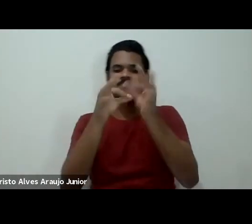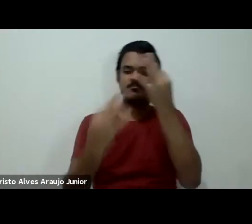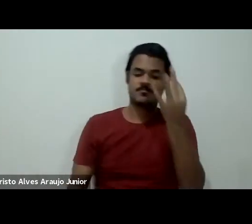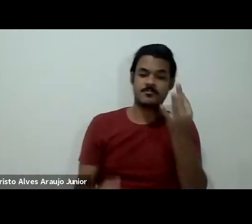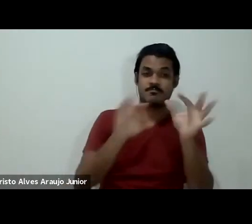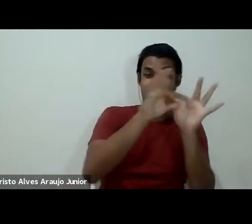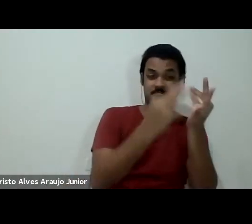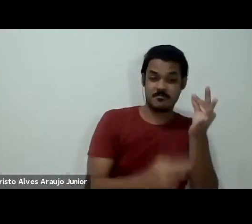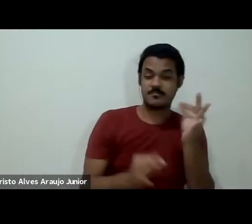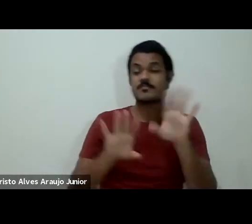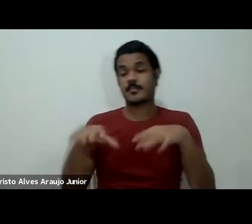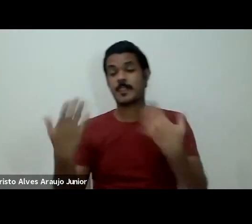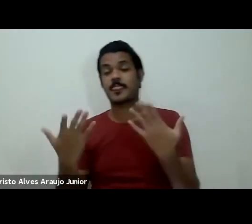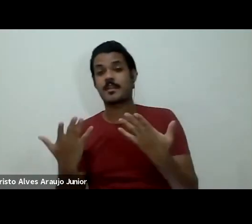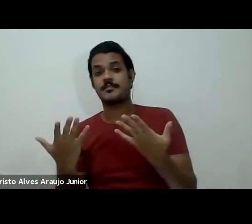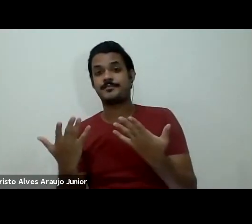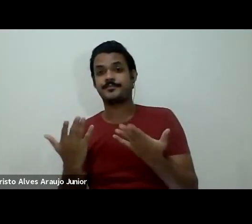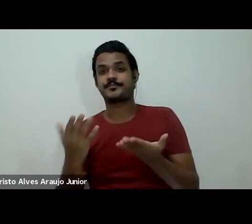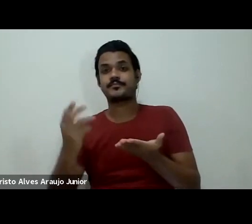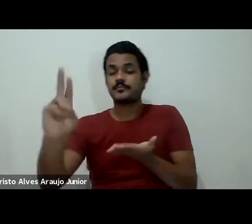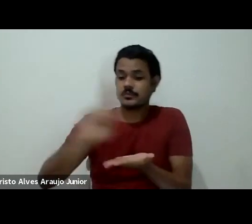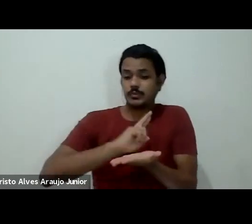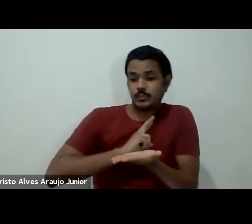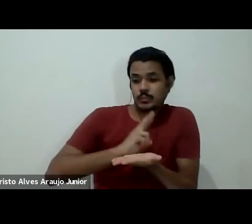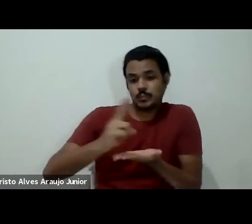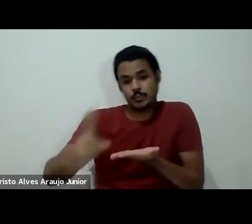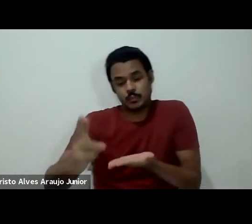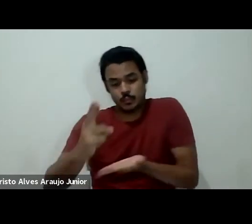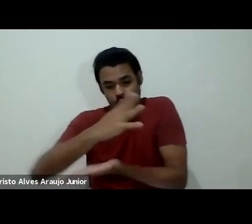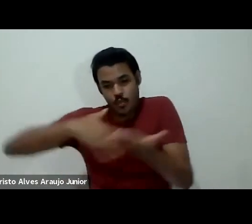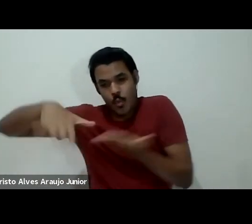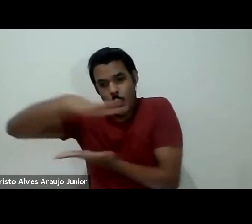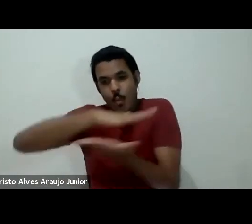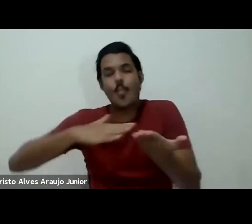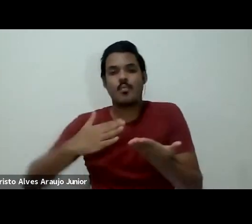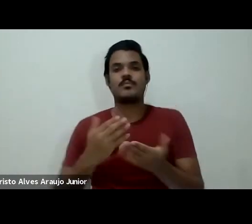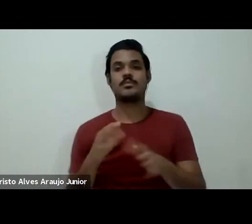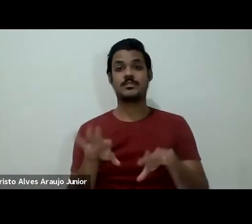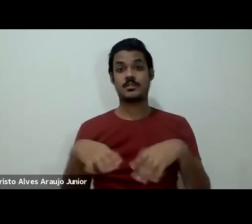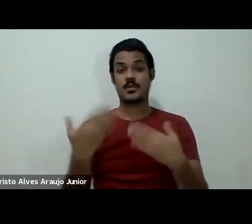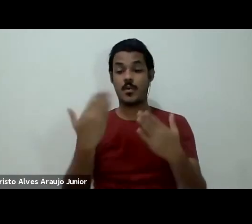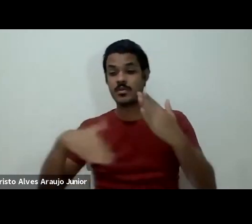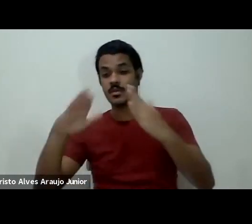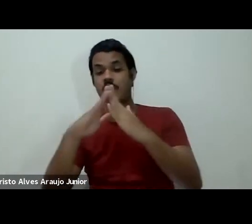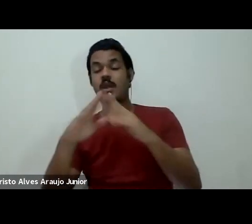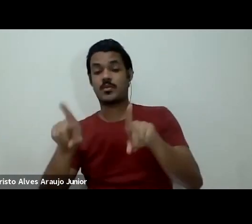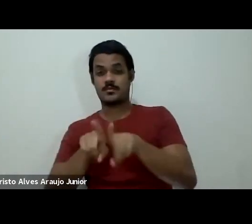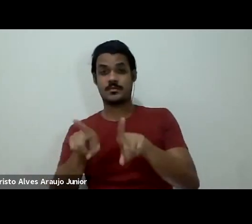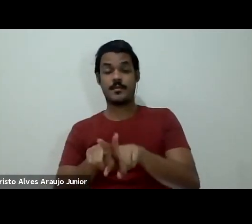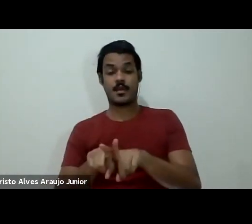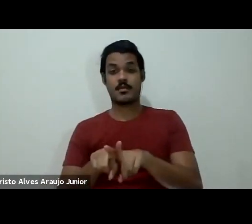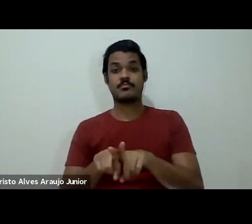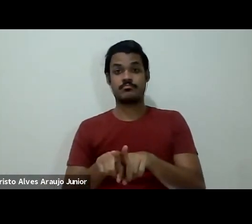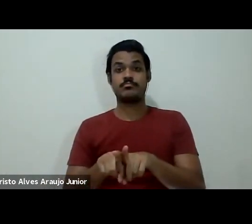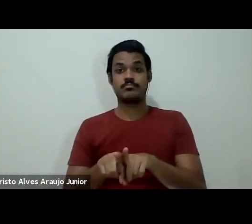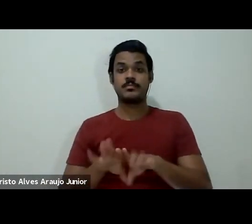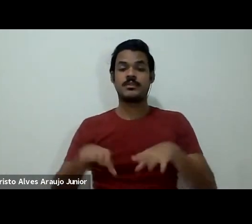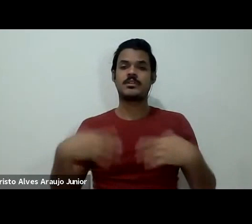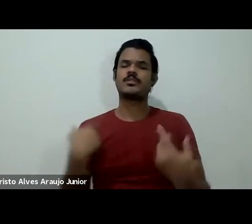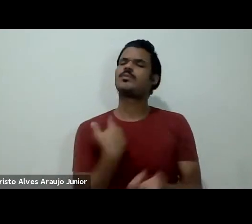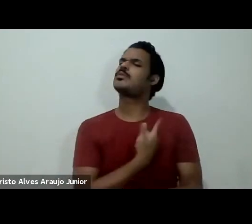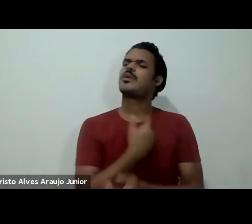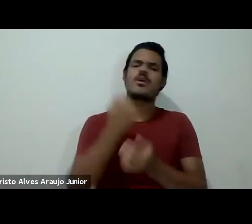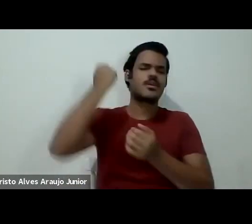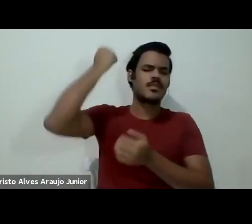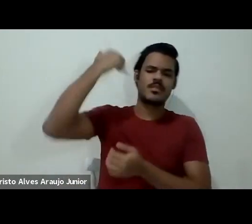muito com o retorno das pessoas envolvidas diretamente com os terreiros, não é? Então, conseguimos fazer a descrição